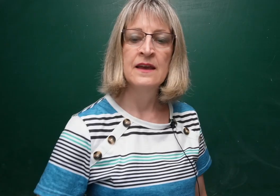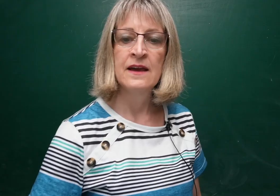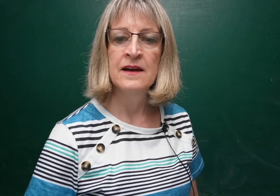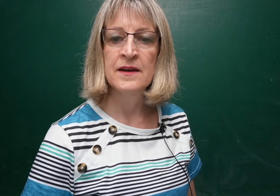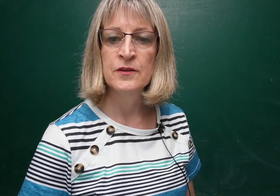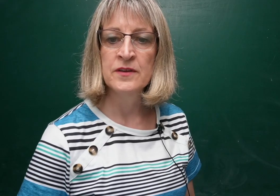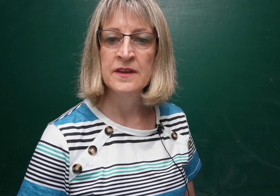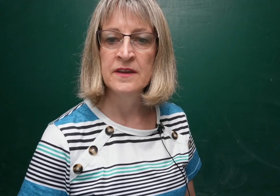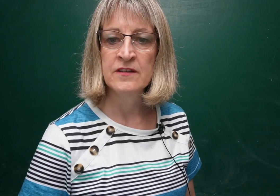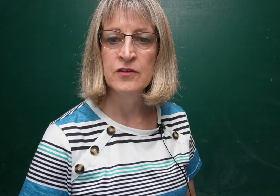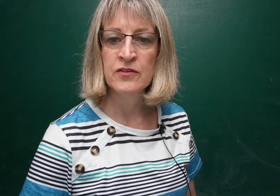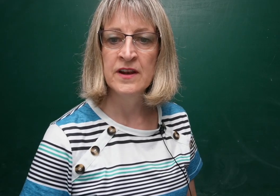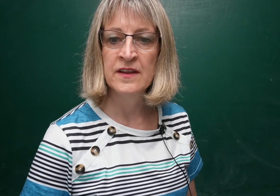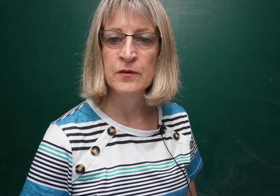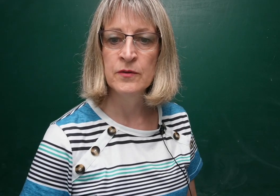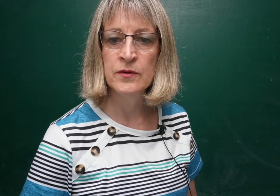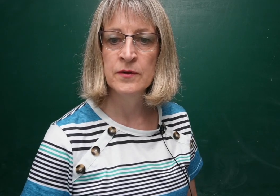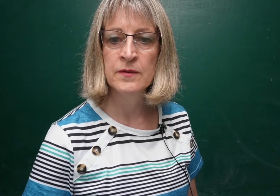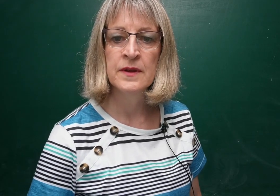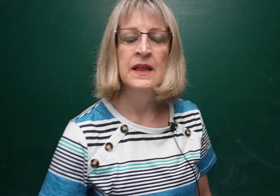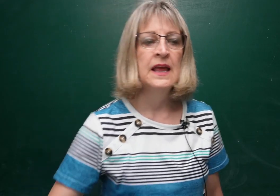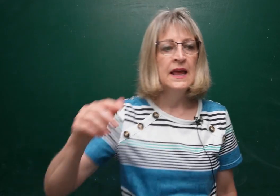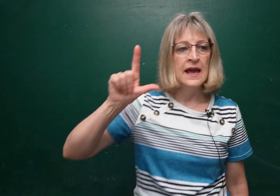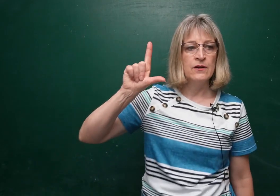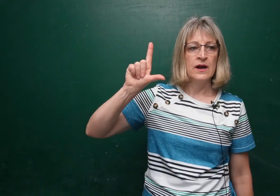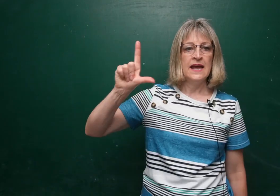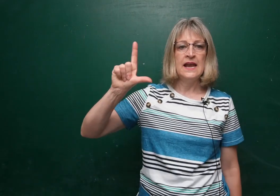Ah, attendez, il y a des gens en salle d'attente. Alors, L,